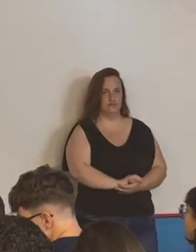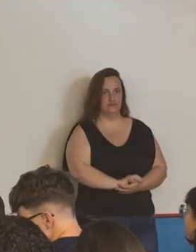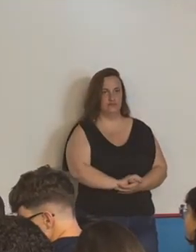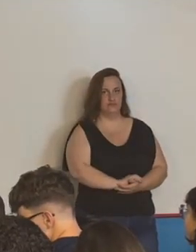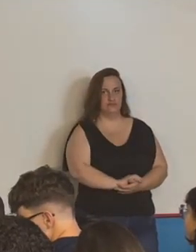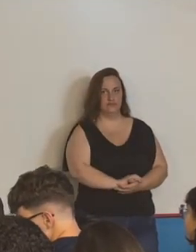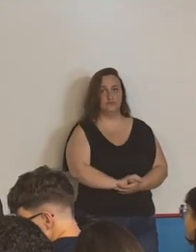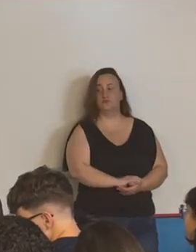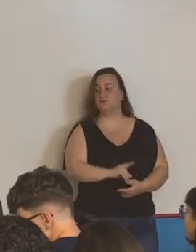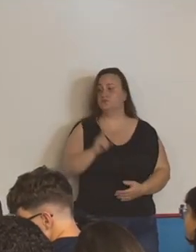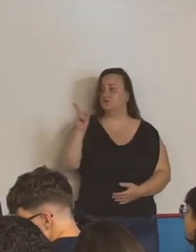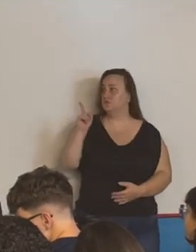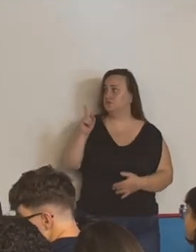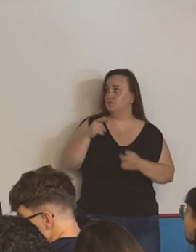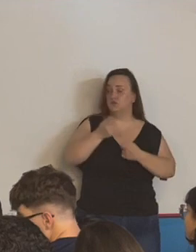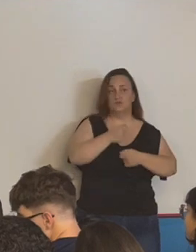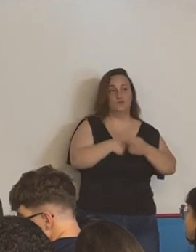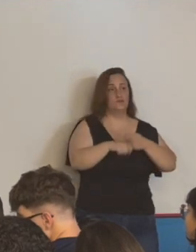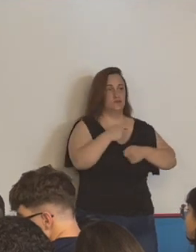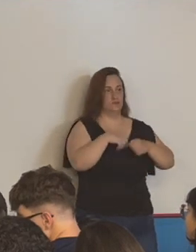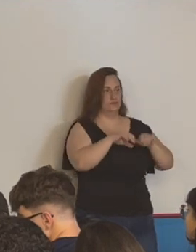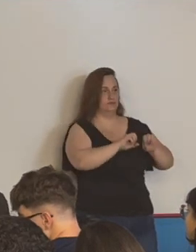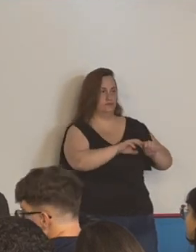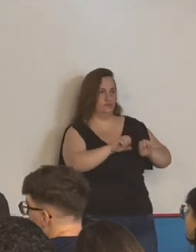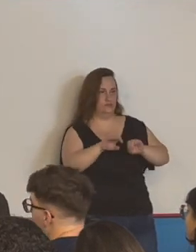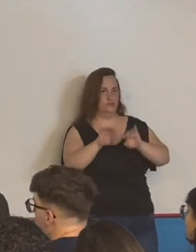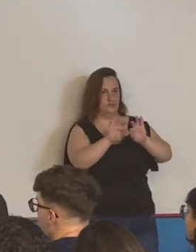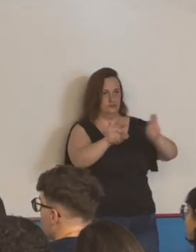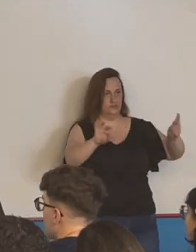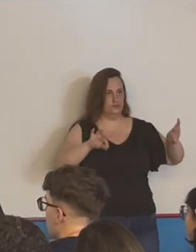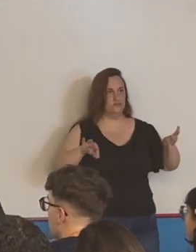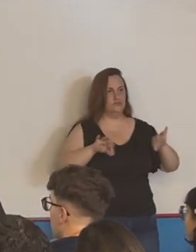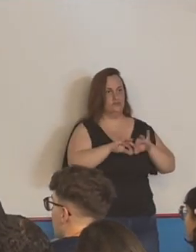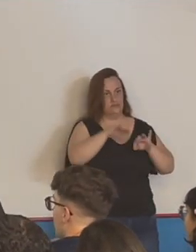comecei a falar das instruções para a administração das fazendas.